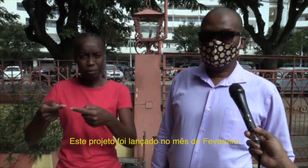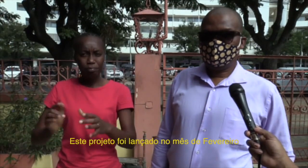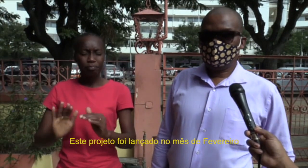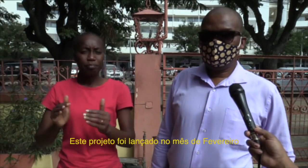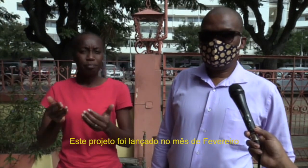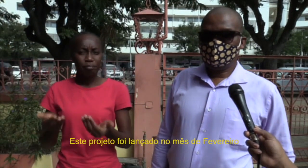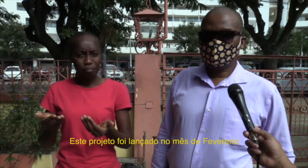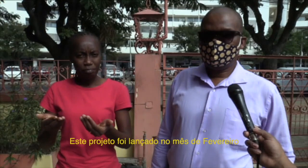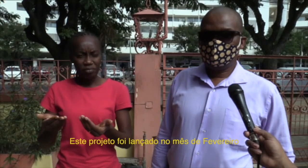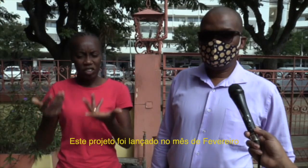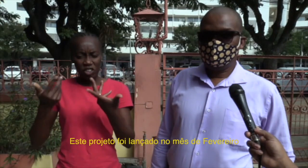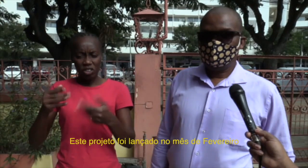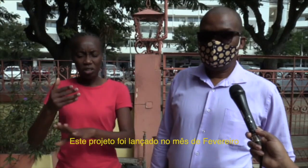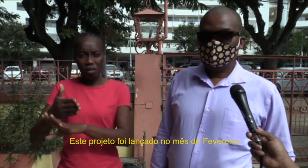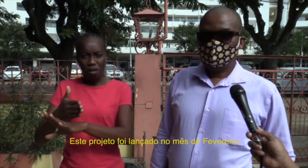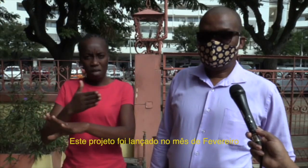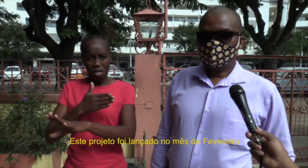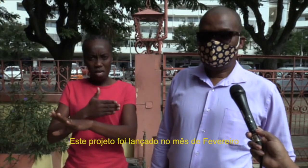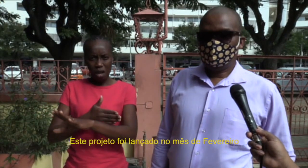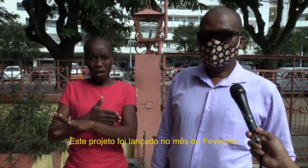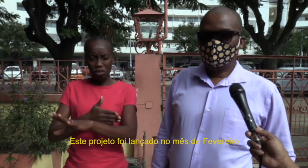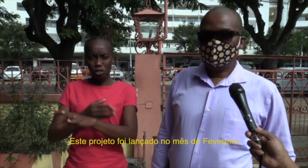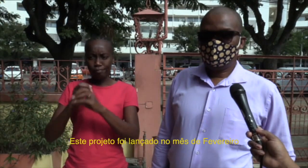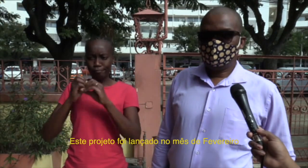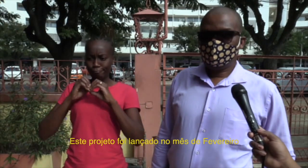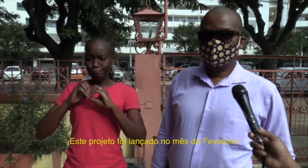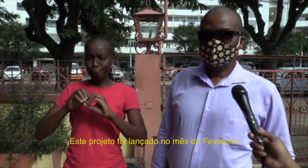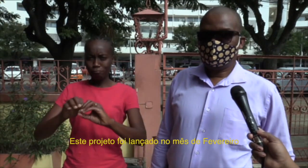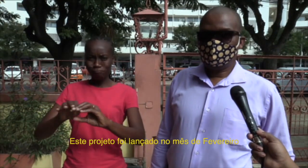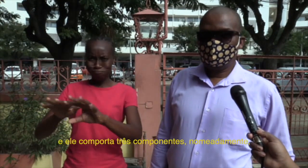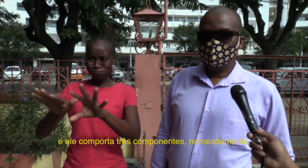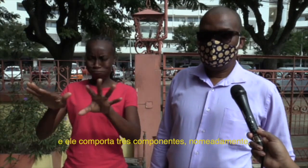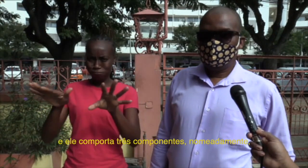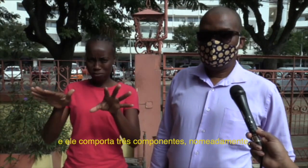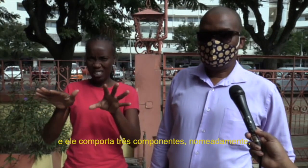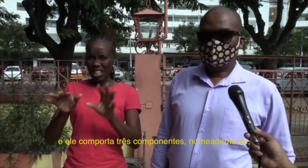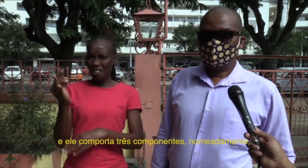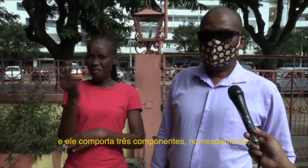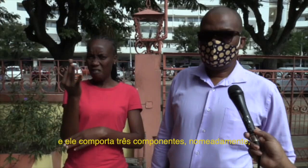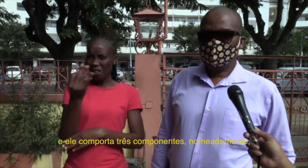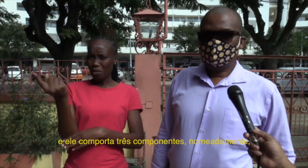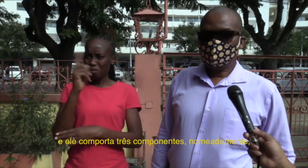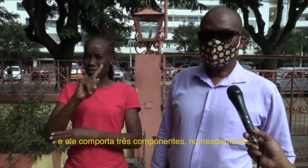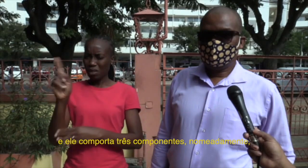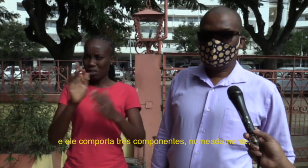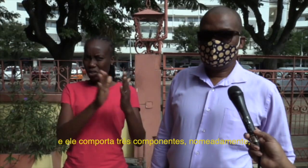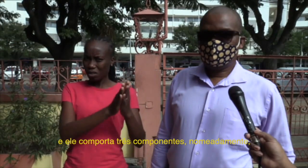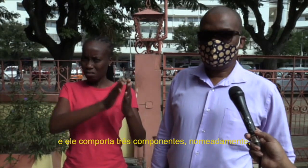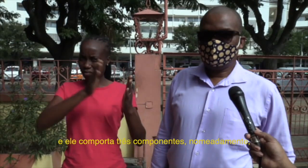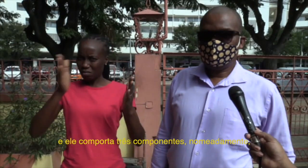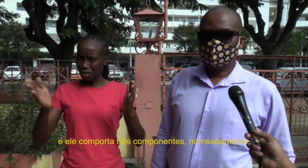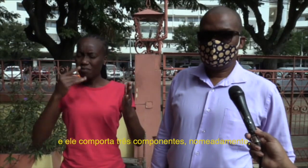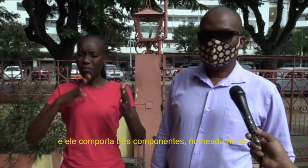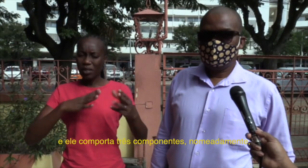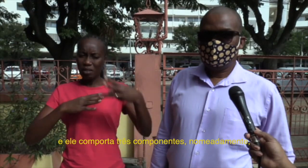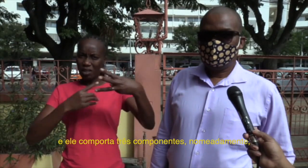foi lançado no mês de fevereiro e ele comporta três